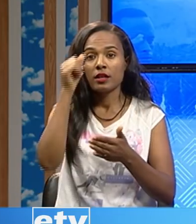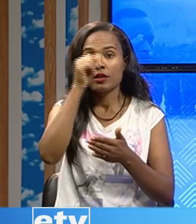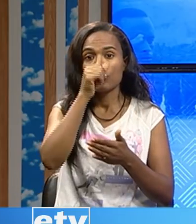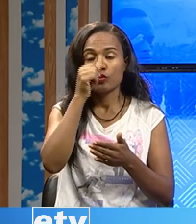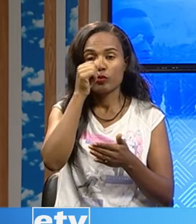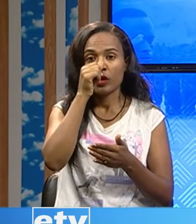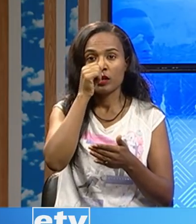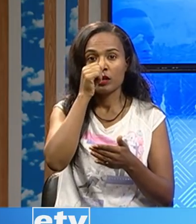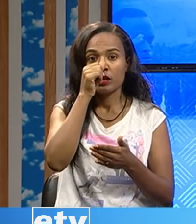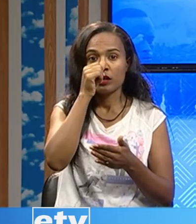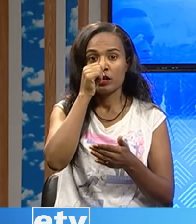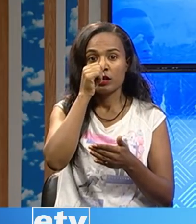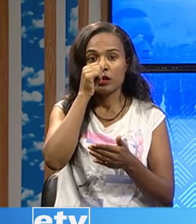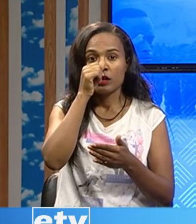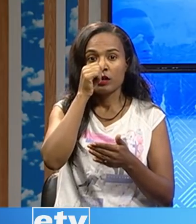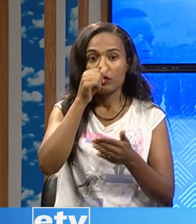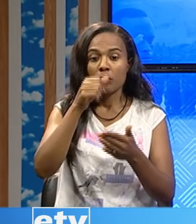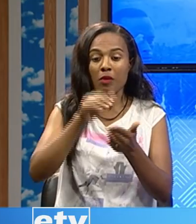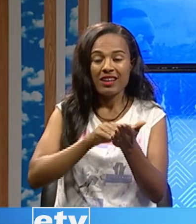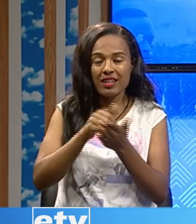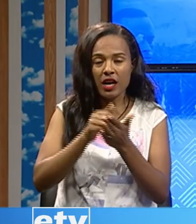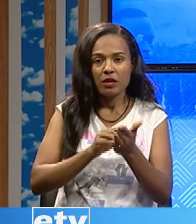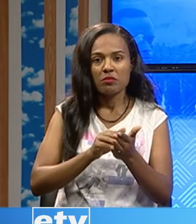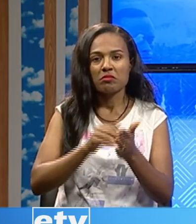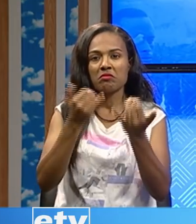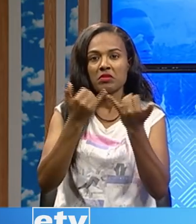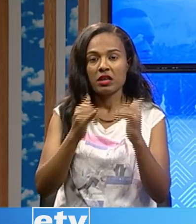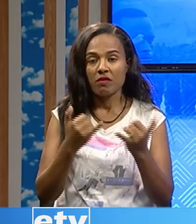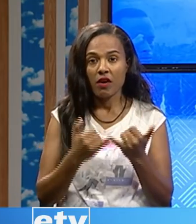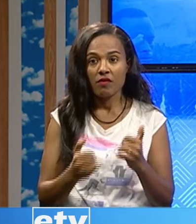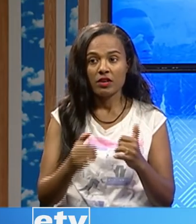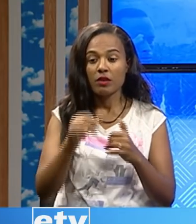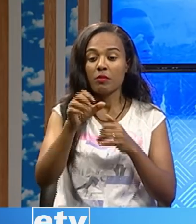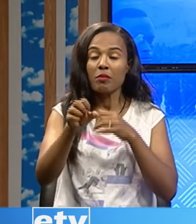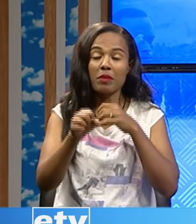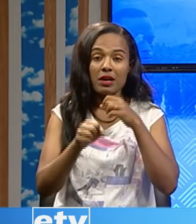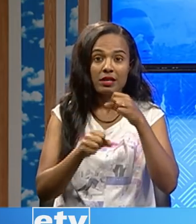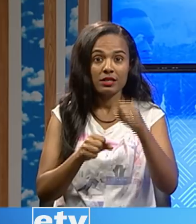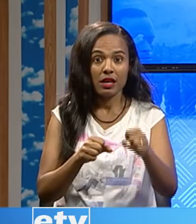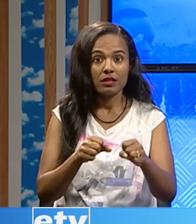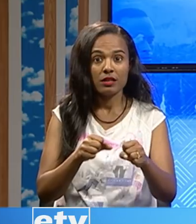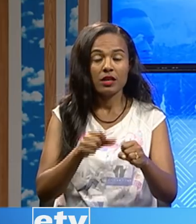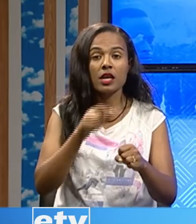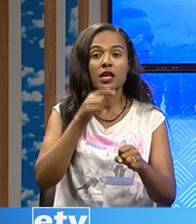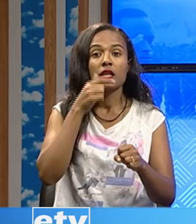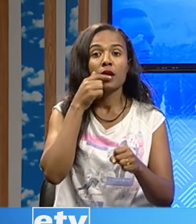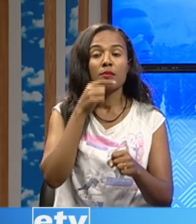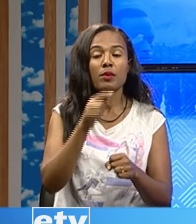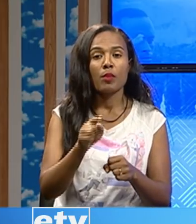ኢትዮጵያን ማቆርቆዝ ማዳከም መከፋፈል መግዛት የሚባሉ